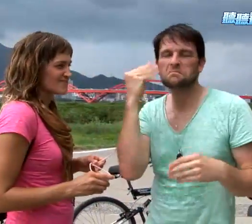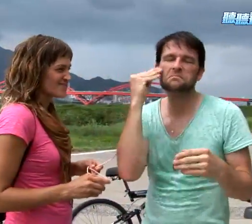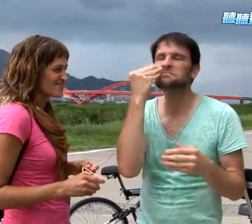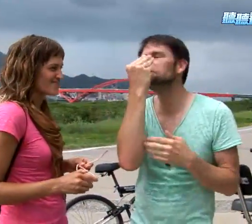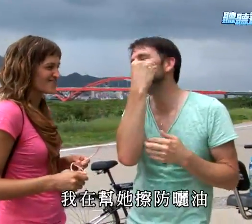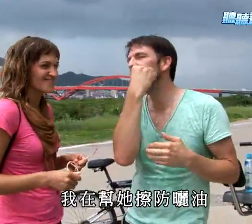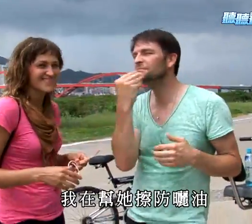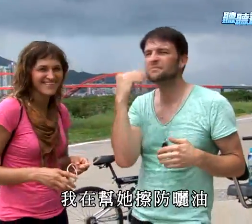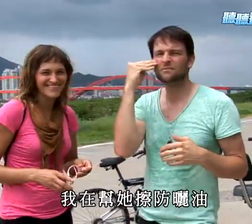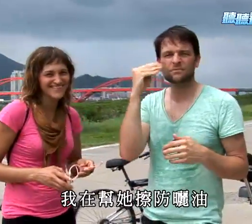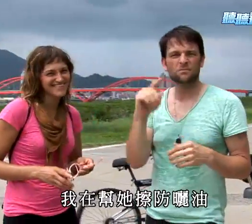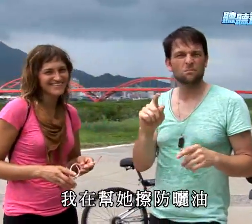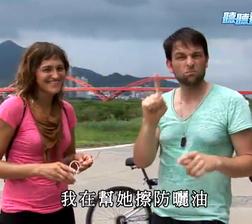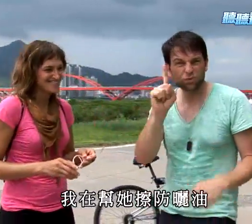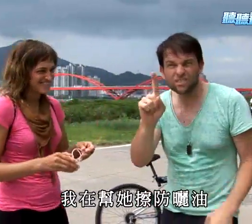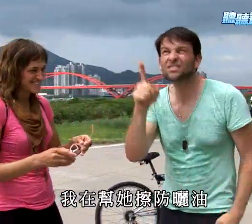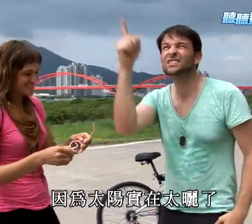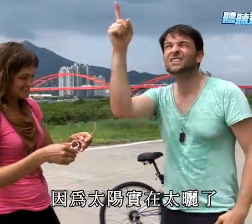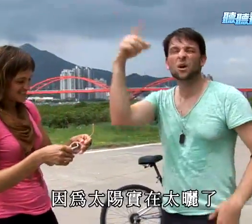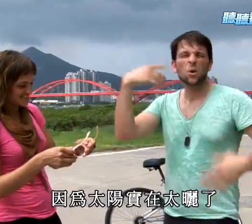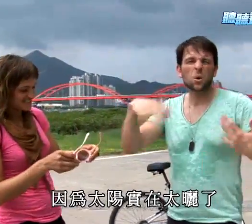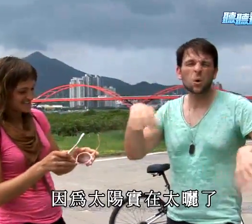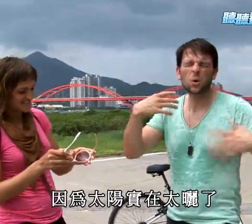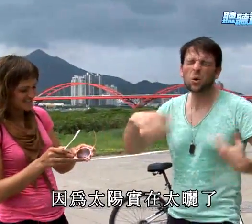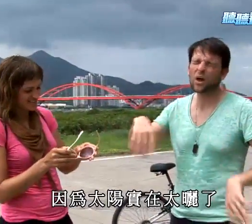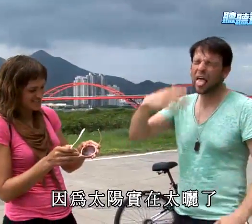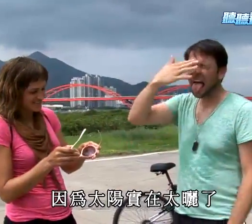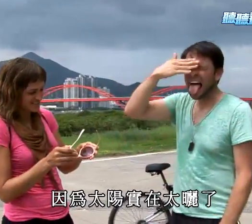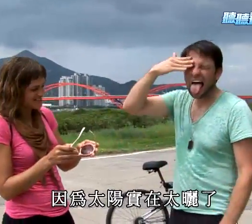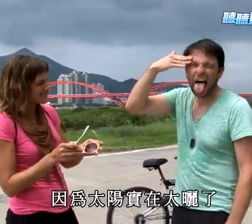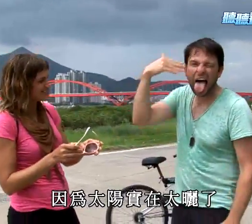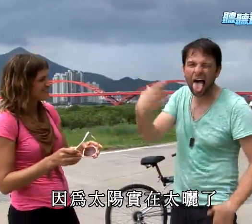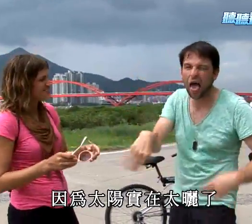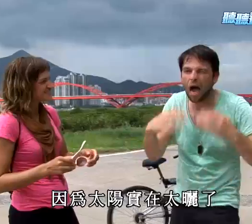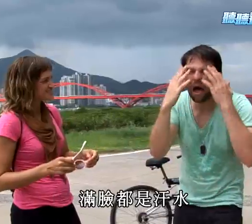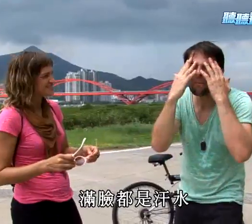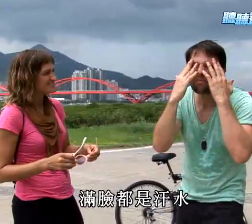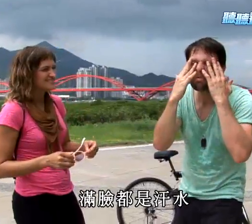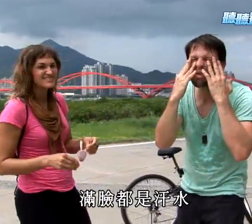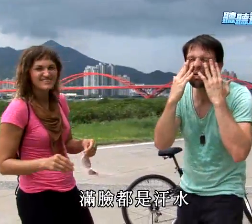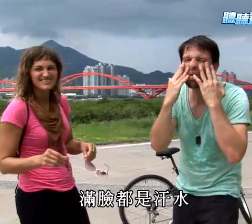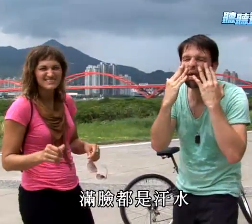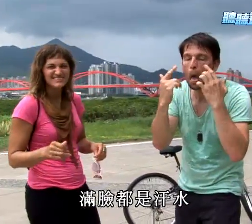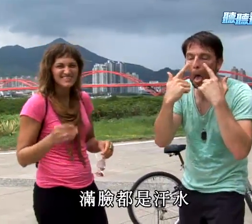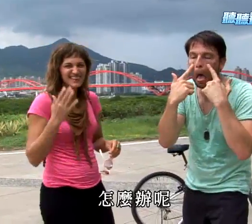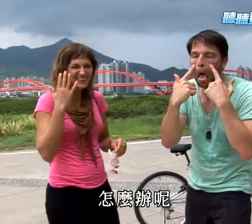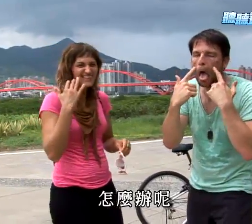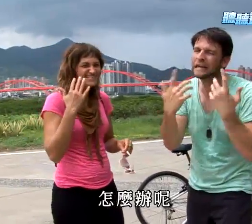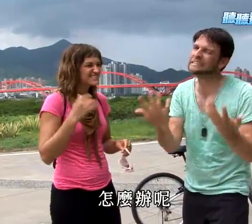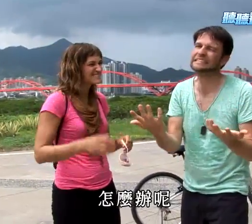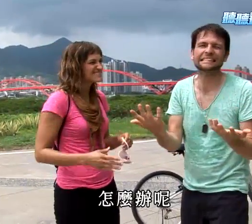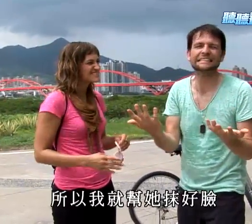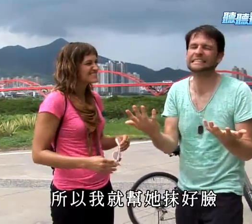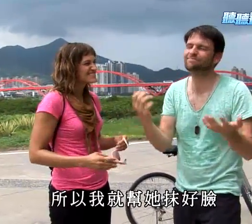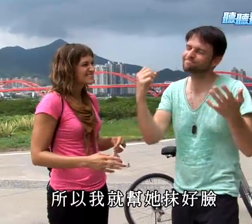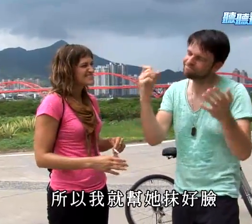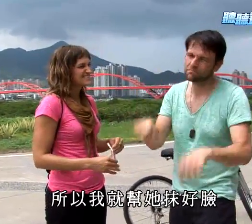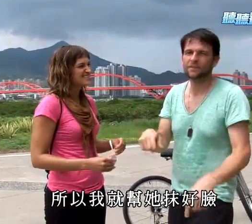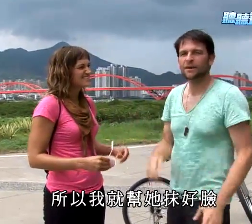我在帮他擦防晒油，因为啊太阳实在太晒了，满脸都是汗水，怎么办呢？所以啊，我就帮他